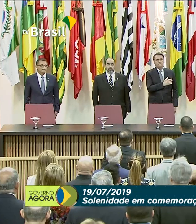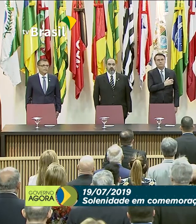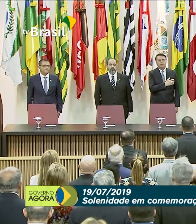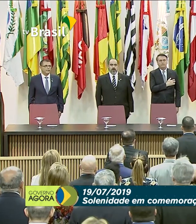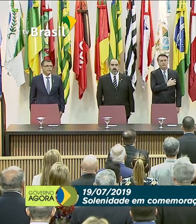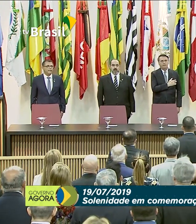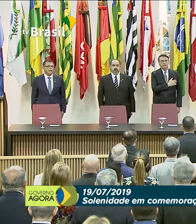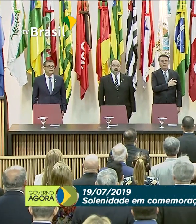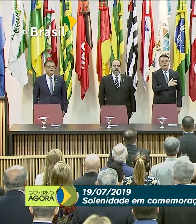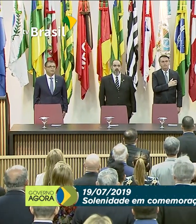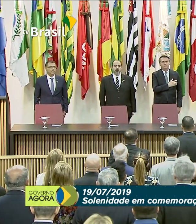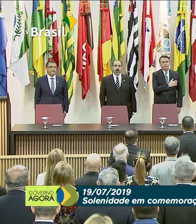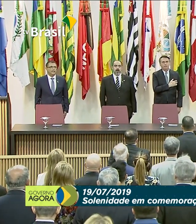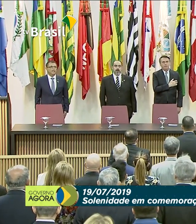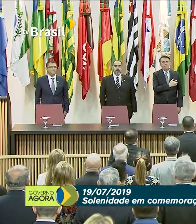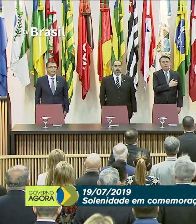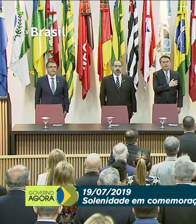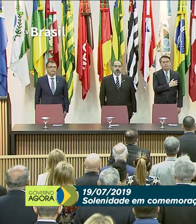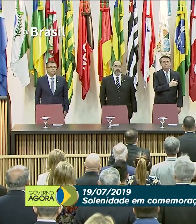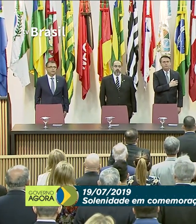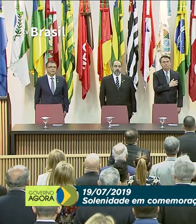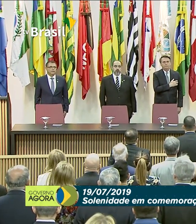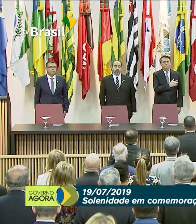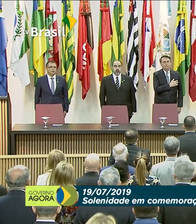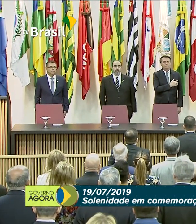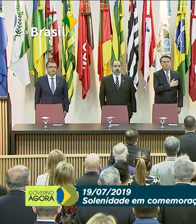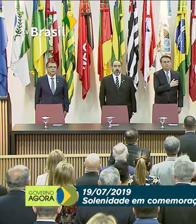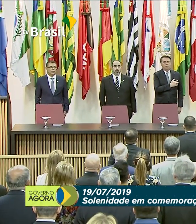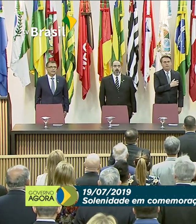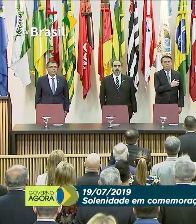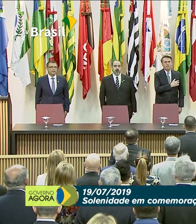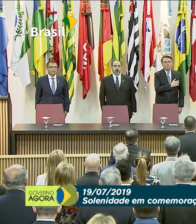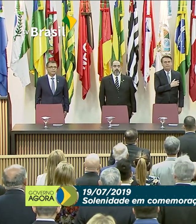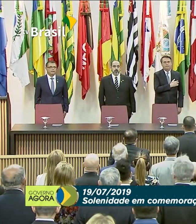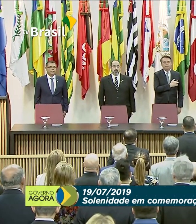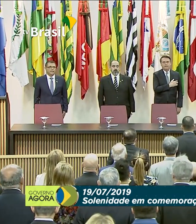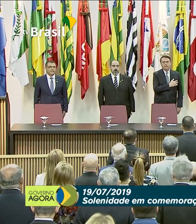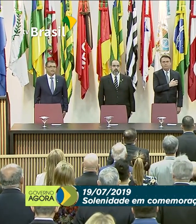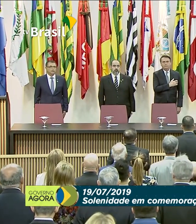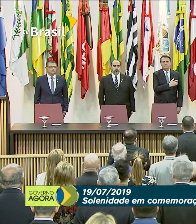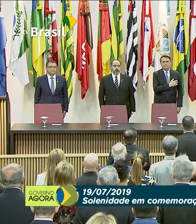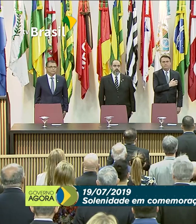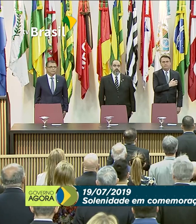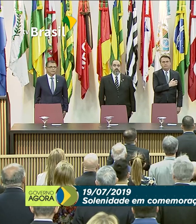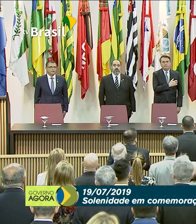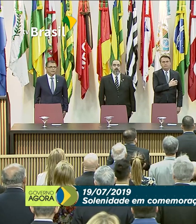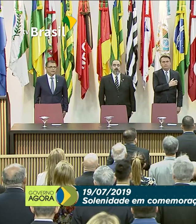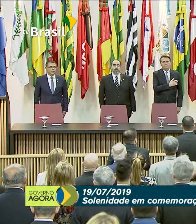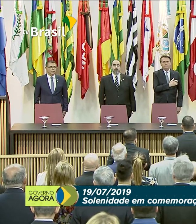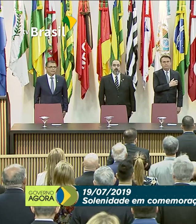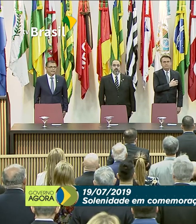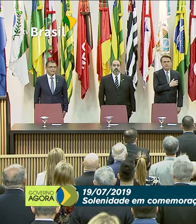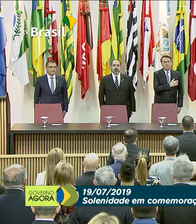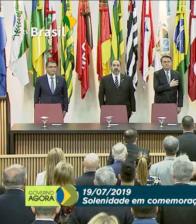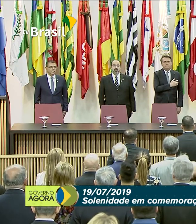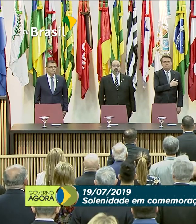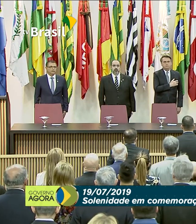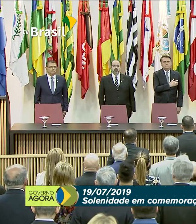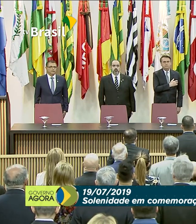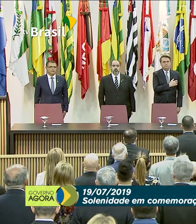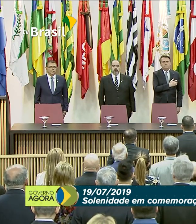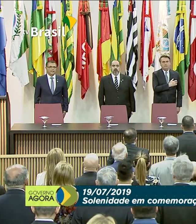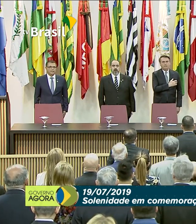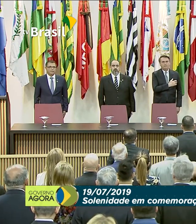louro desta flor, mas no futuro e glória do passado, os seres